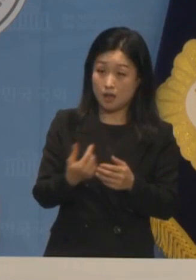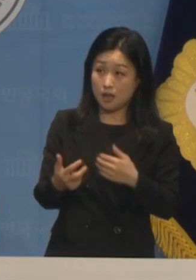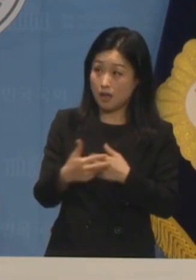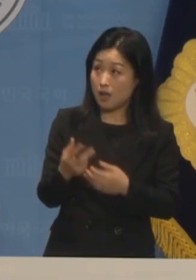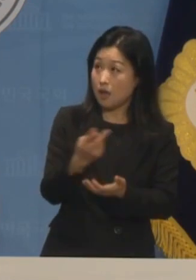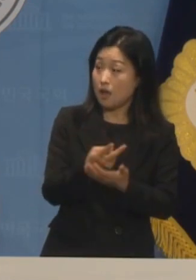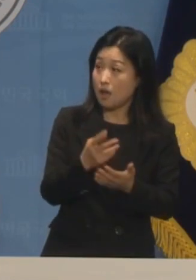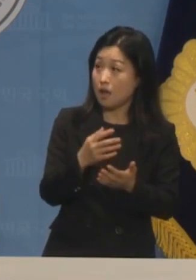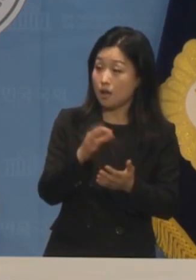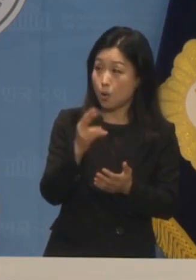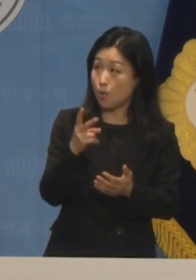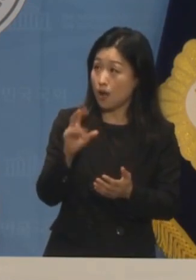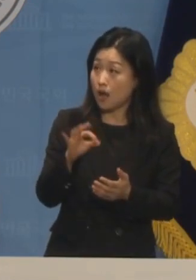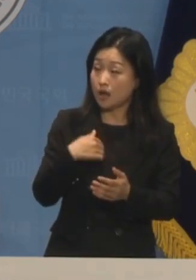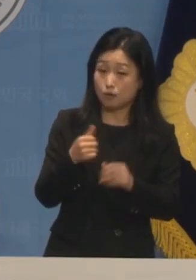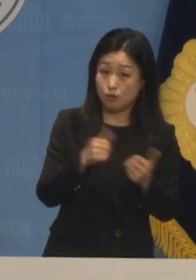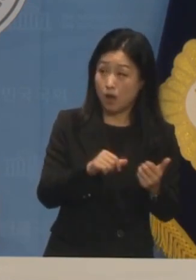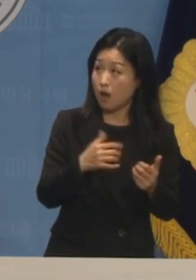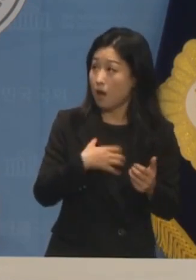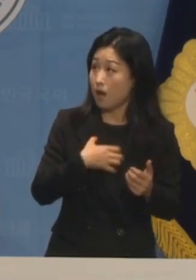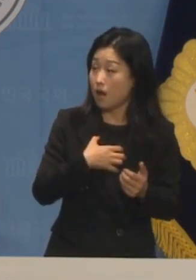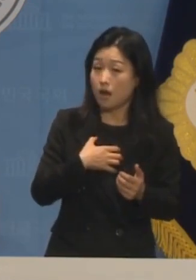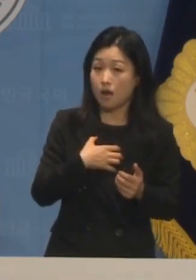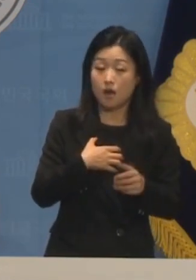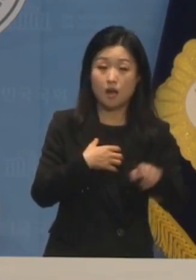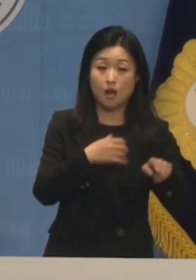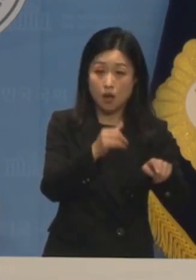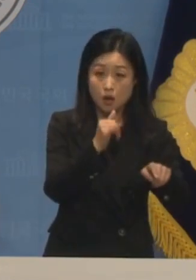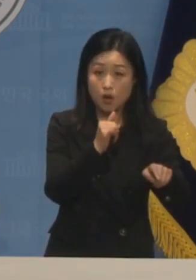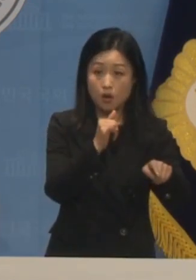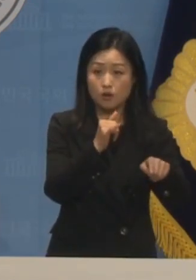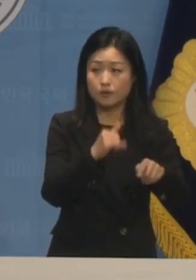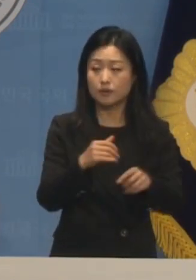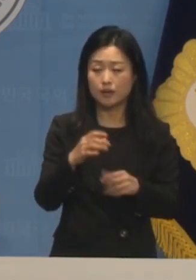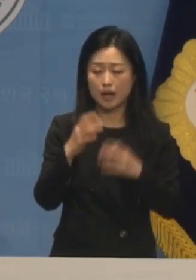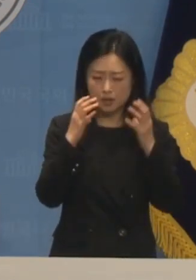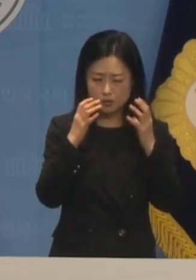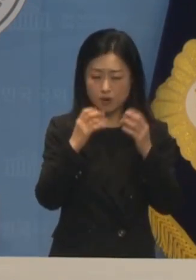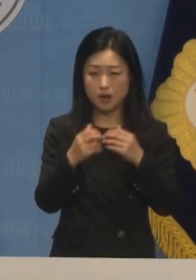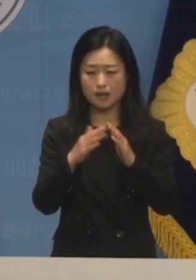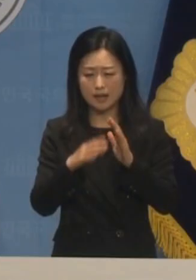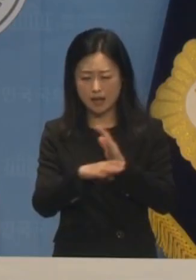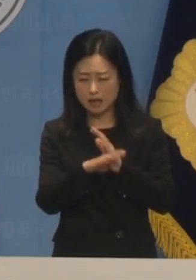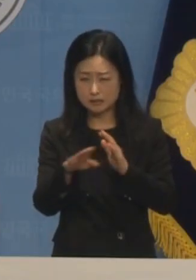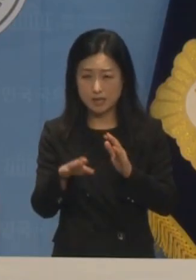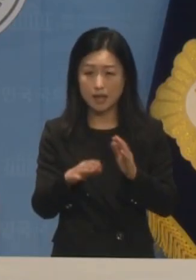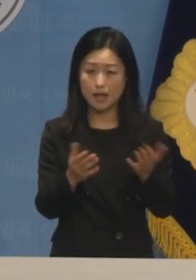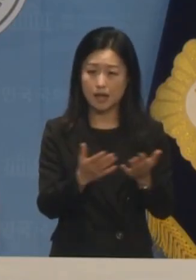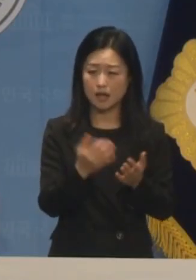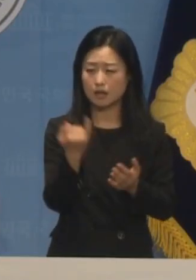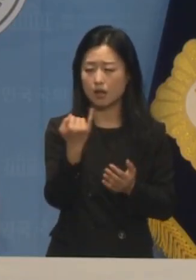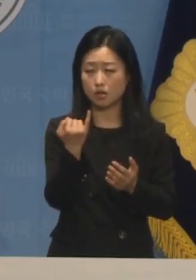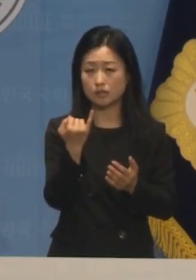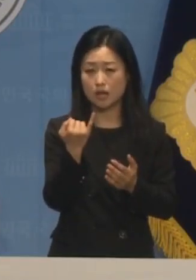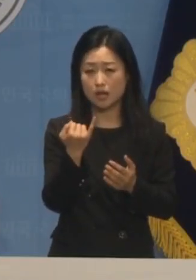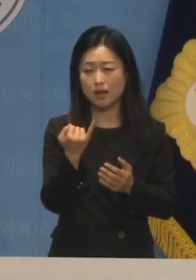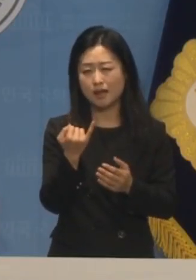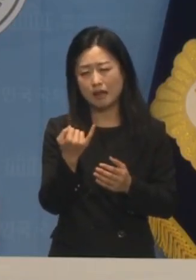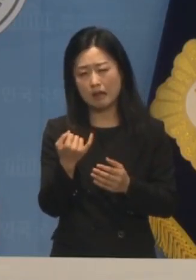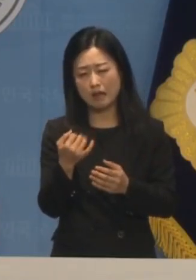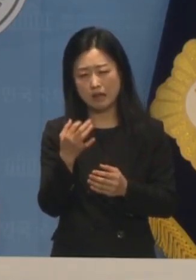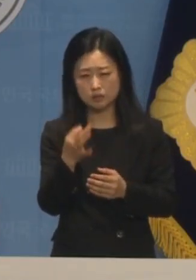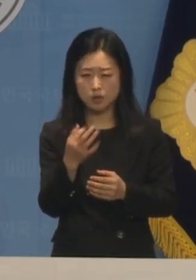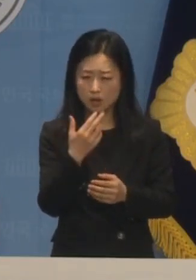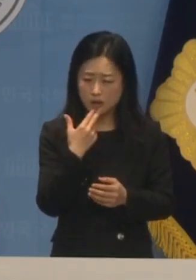많은 국민들께서 큰 고통을 겪고 있고 육아와 가사는 여전히 여성의 무급 돌봄 노동의